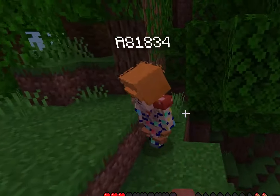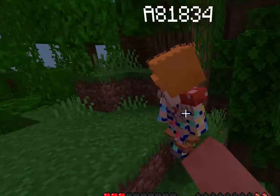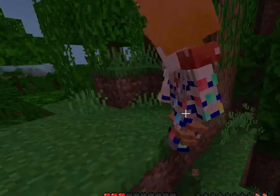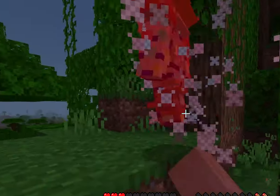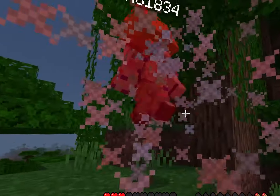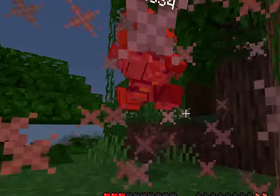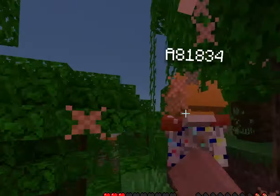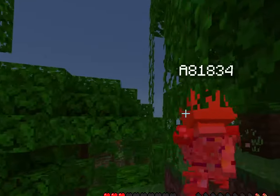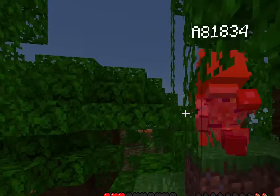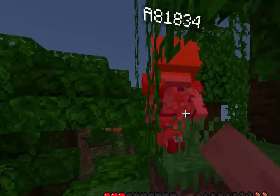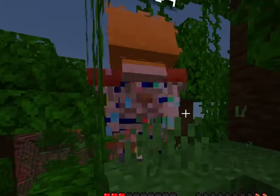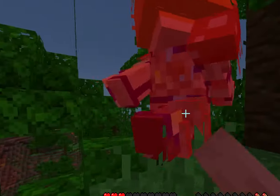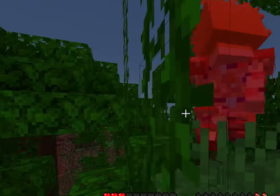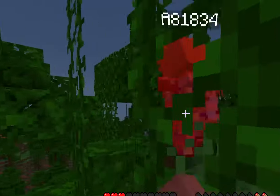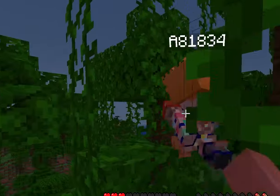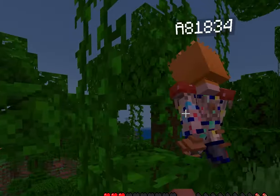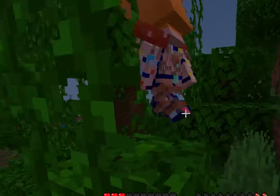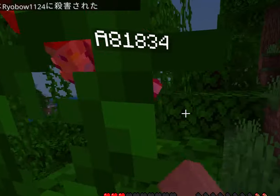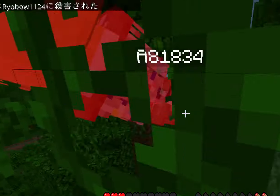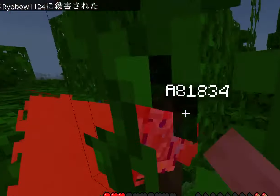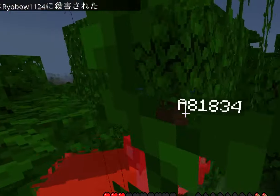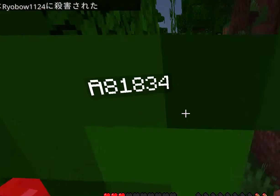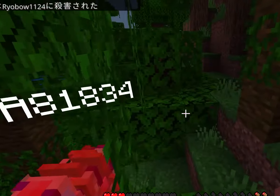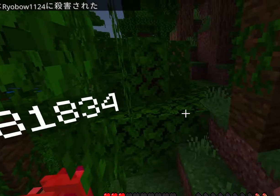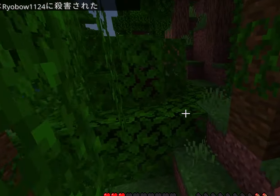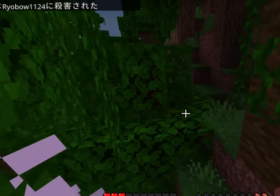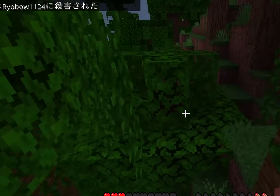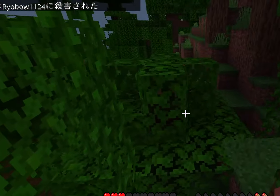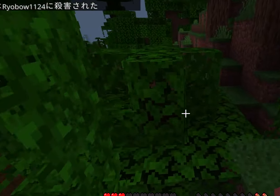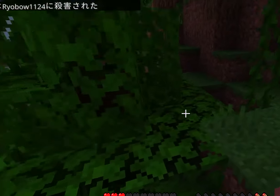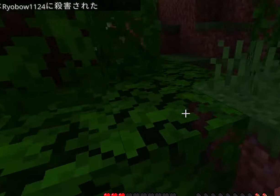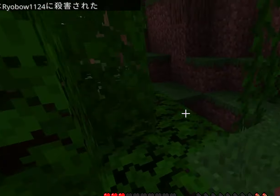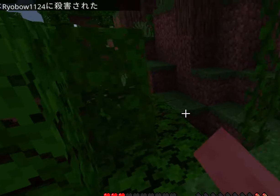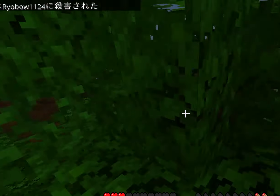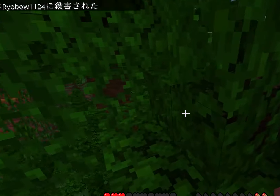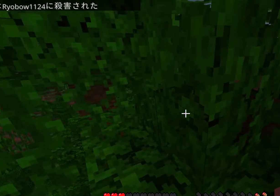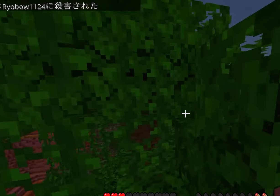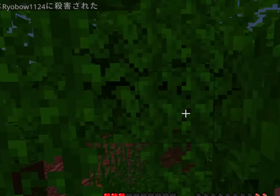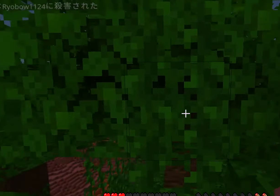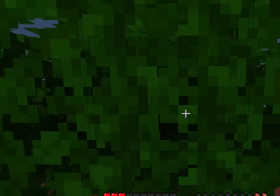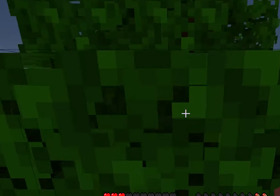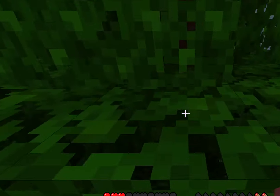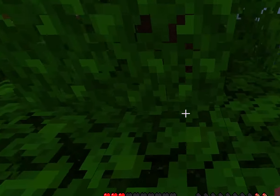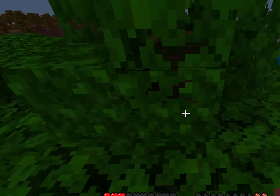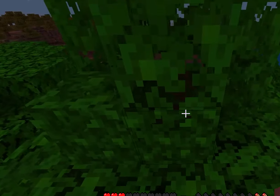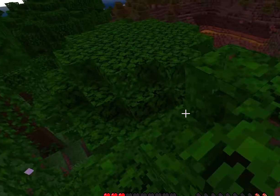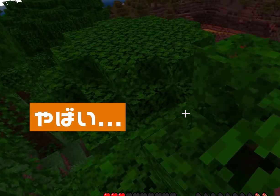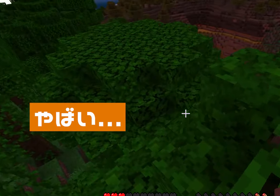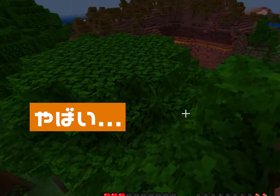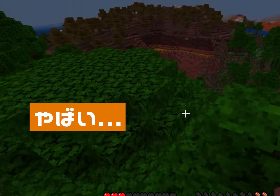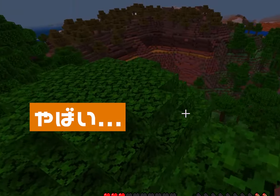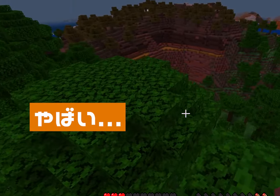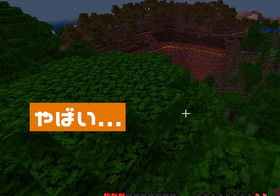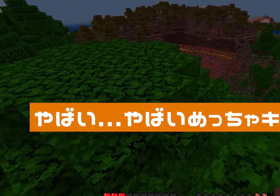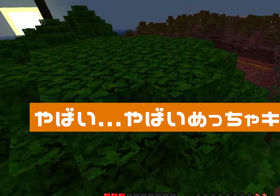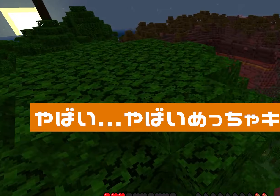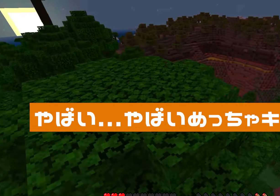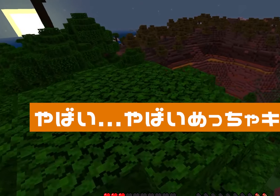OKですOKですありがとうありがとうございますOKですです良かったエビュの願いがやばいやばいめっちゃ